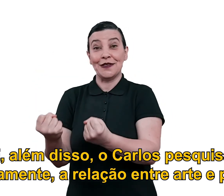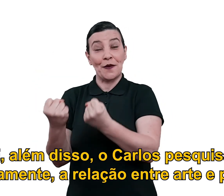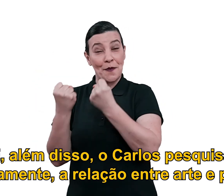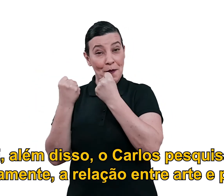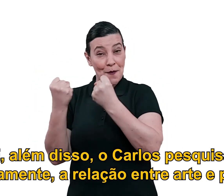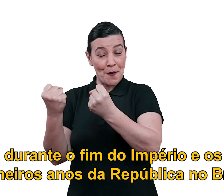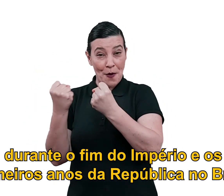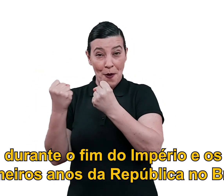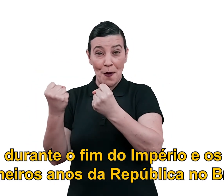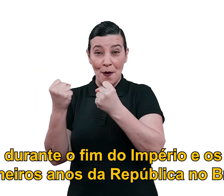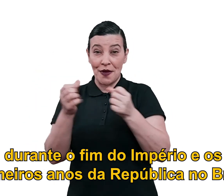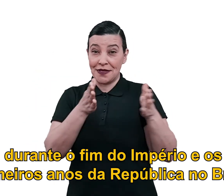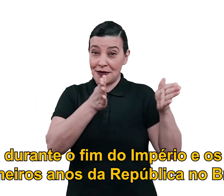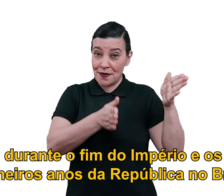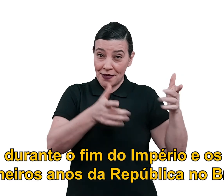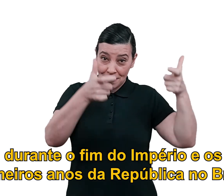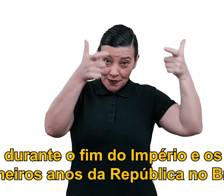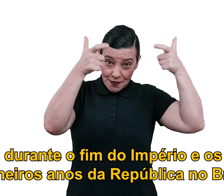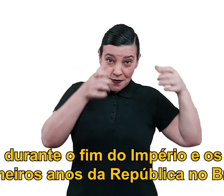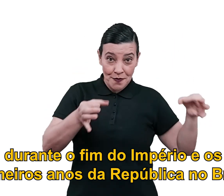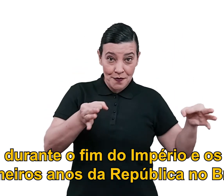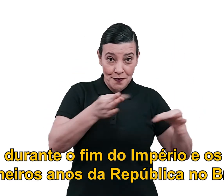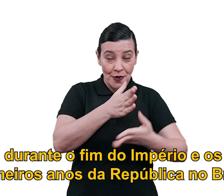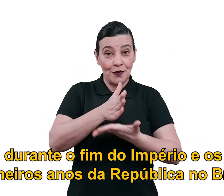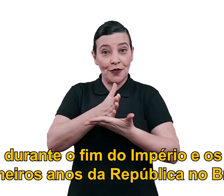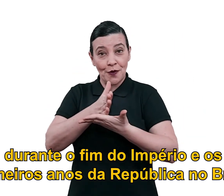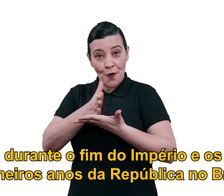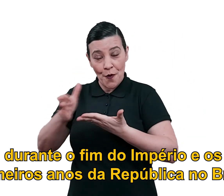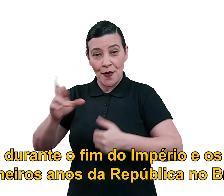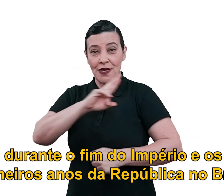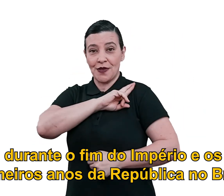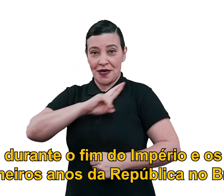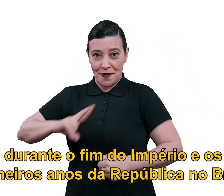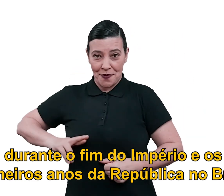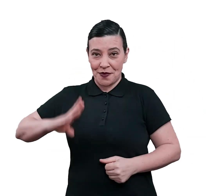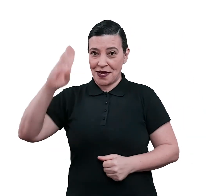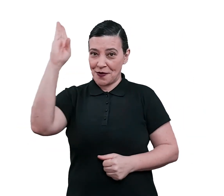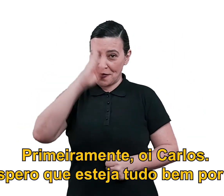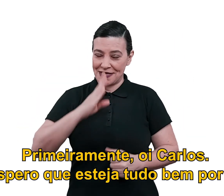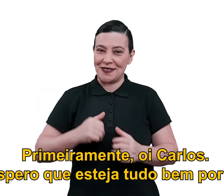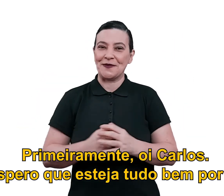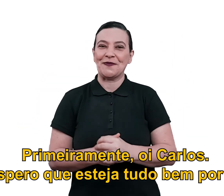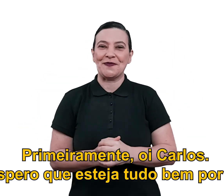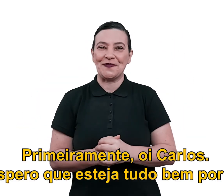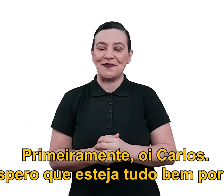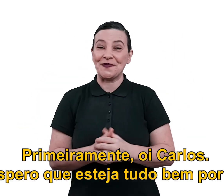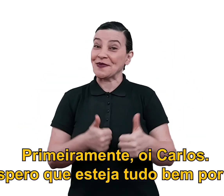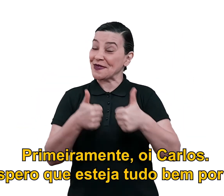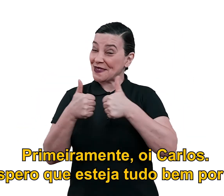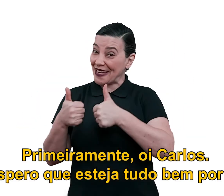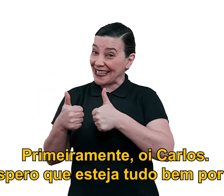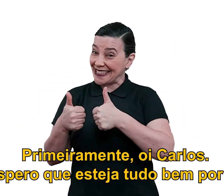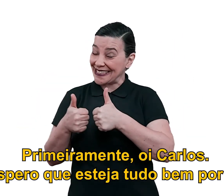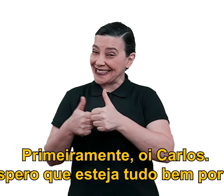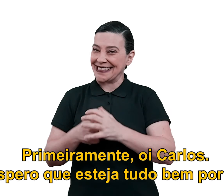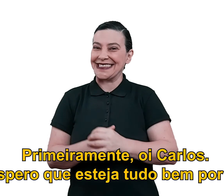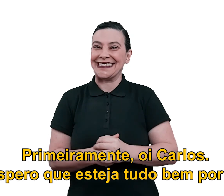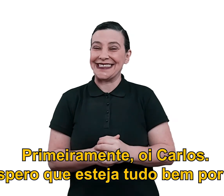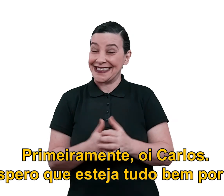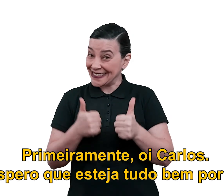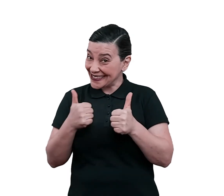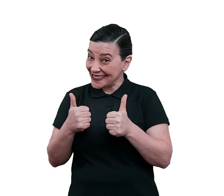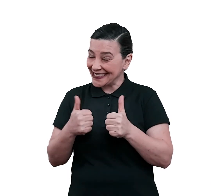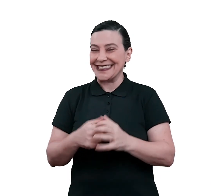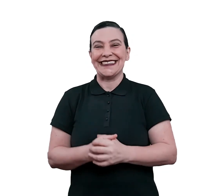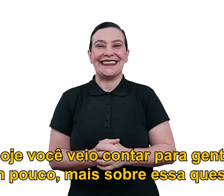entre arte e poder durante o fim do Império e os primeiros anos da República no Brasil. Primeiramente, oi Carlos, espero que esteja tudo